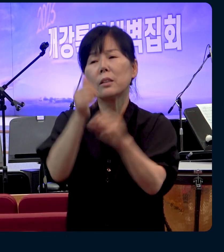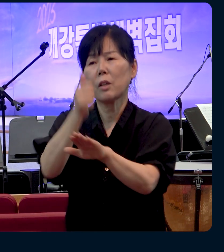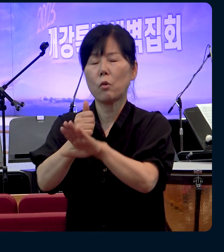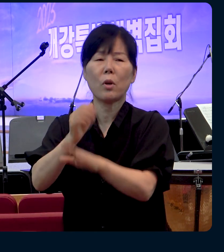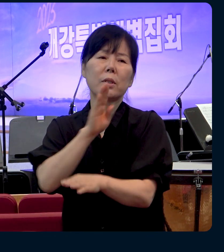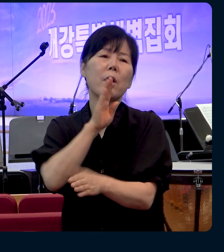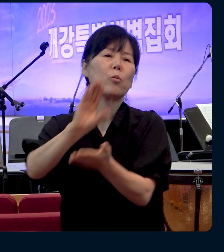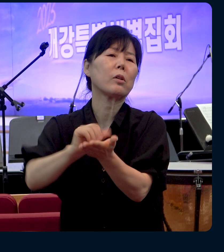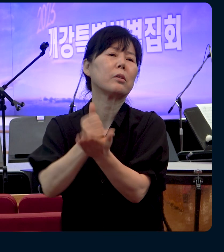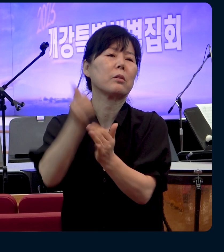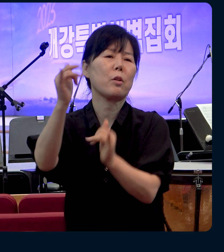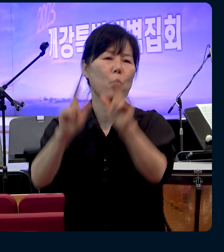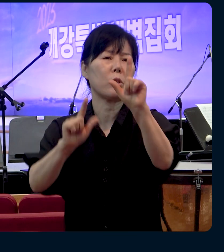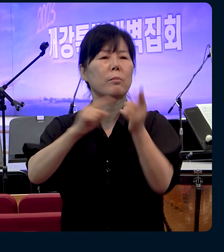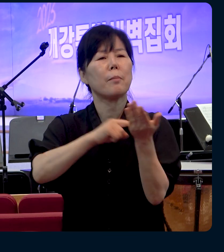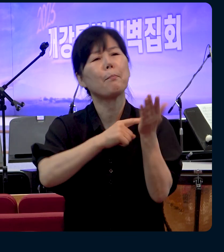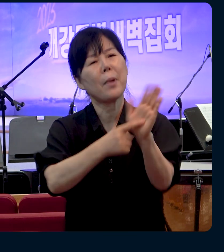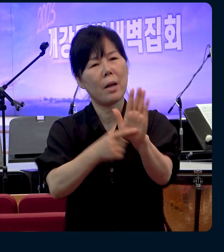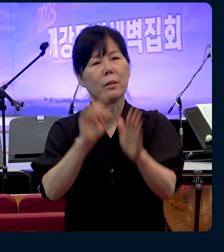참된 그리스도인.